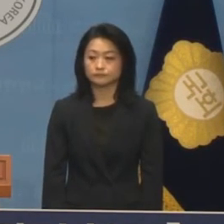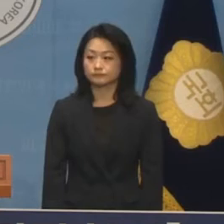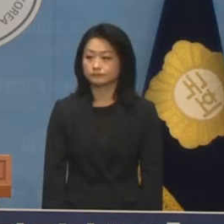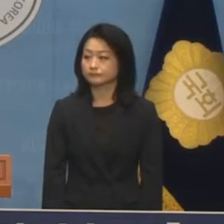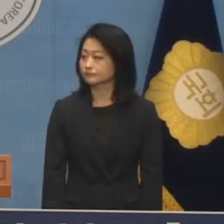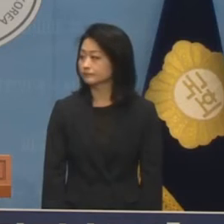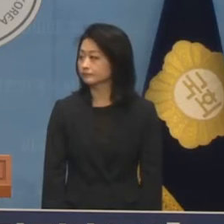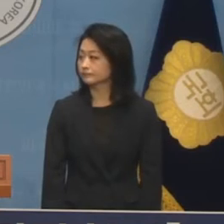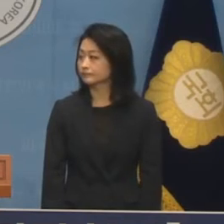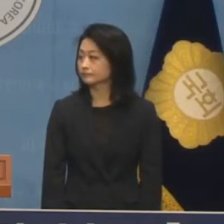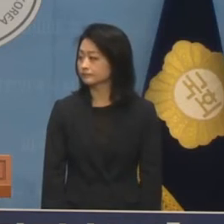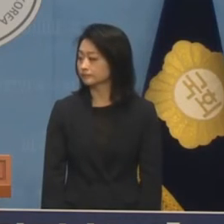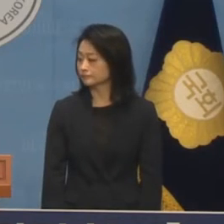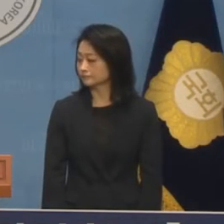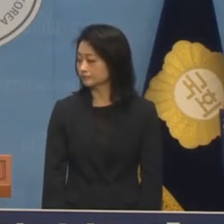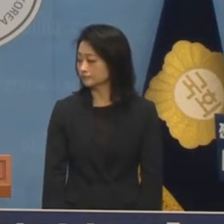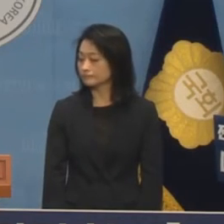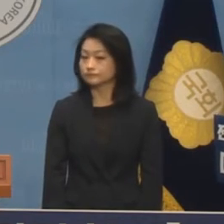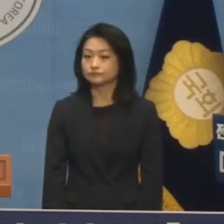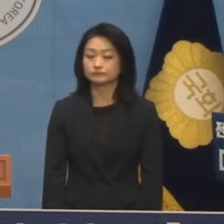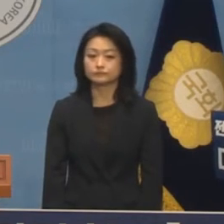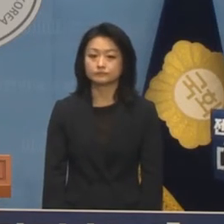기자회견 한번 소개해 주시고.